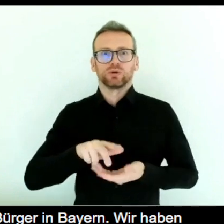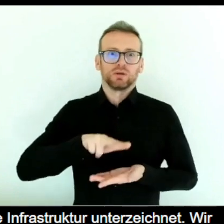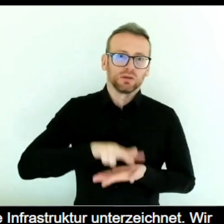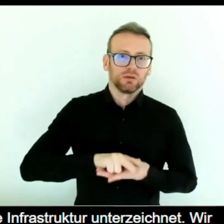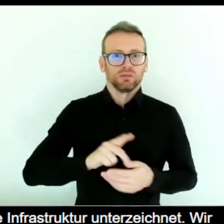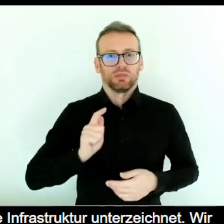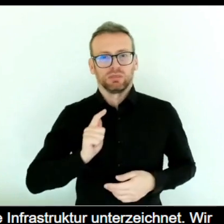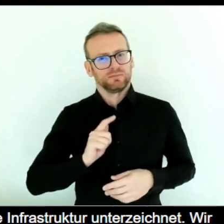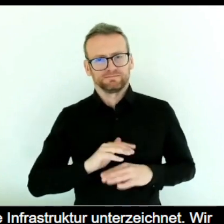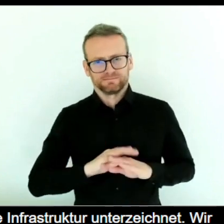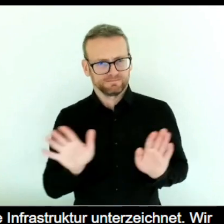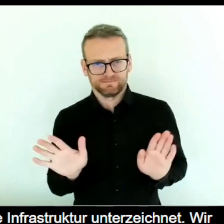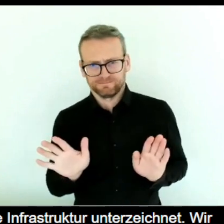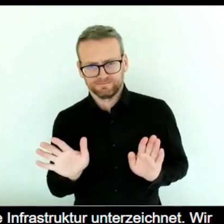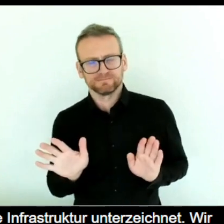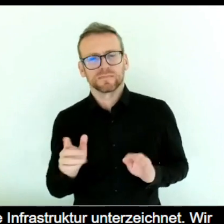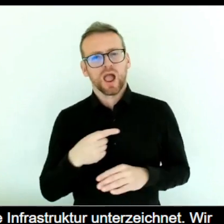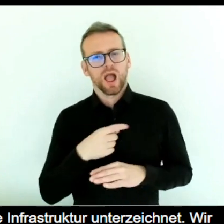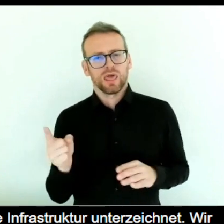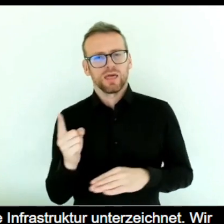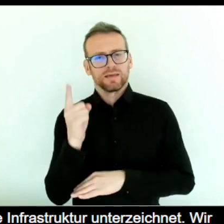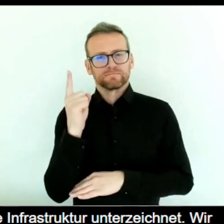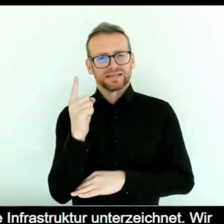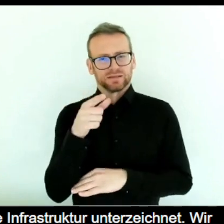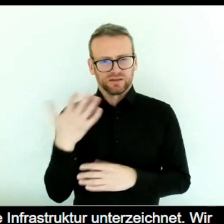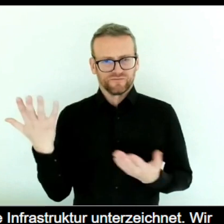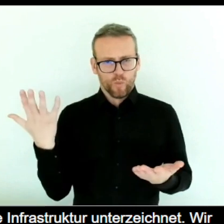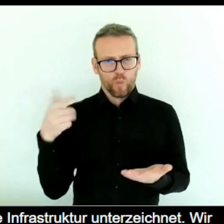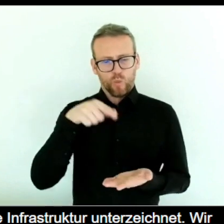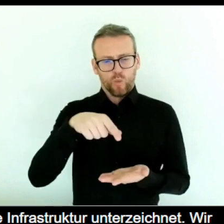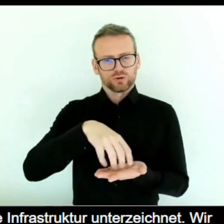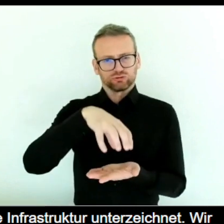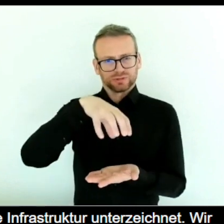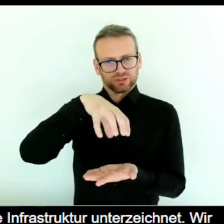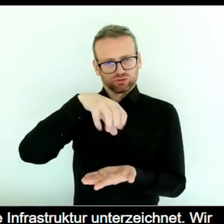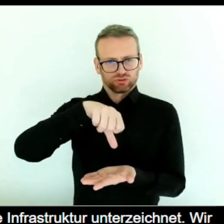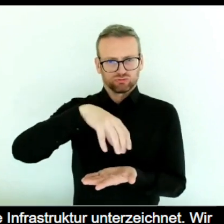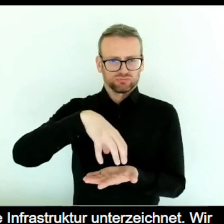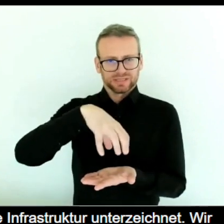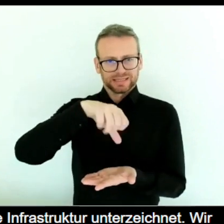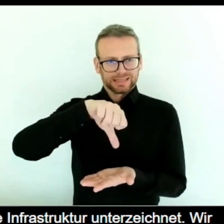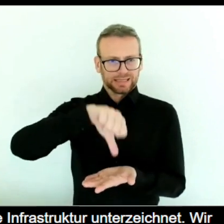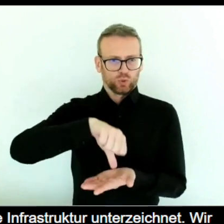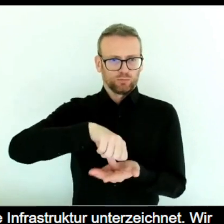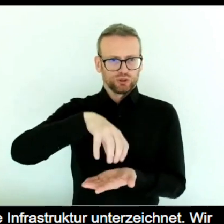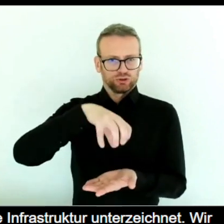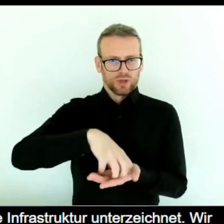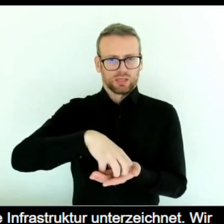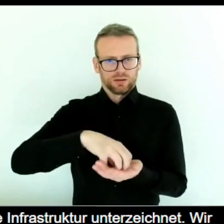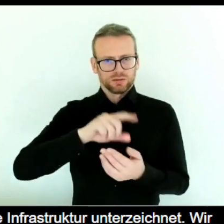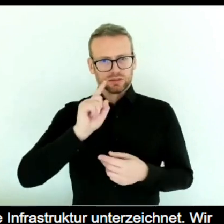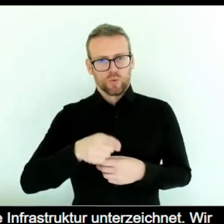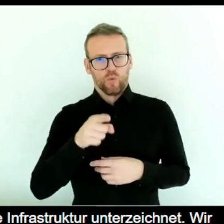im Mobilfunknetz schnell und unbürokratisch geschlossen werden. Drittens gilt es für alle Masken, die darüber hinaus weiterhin